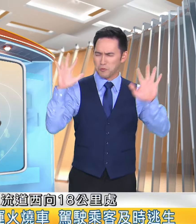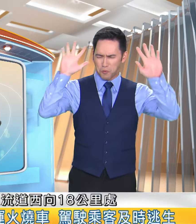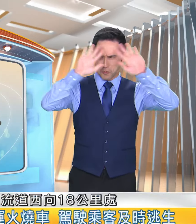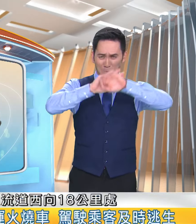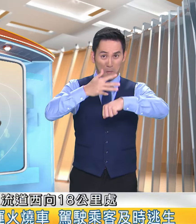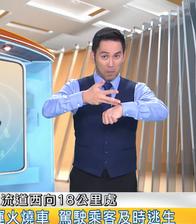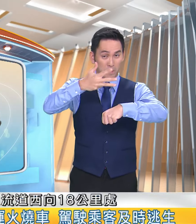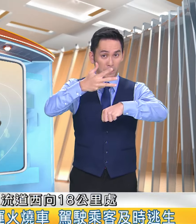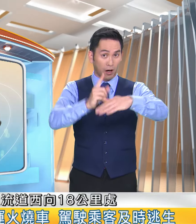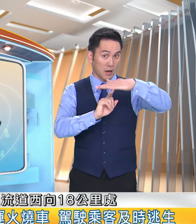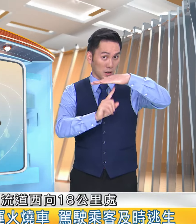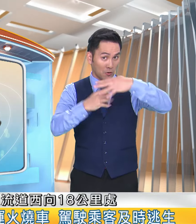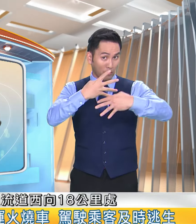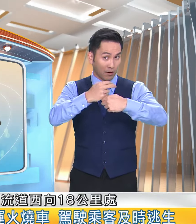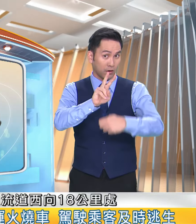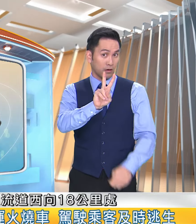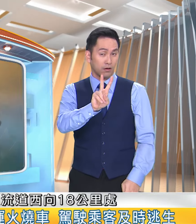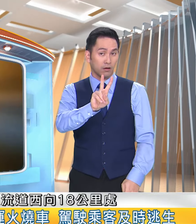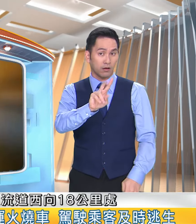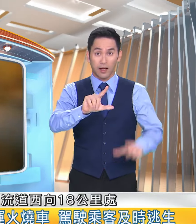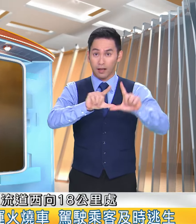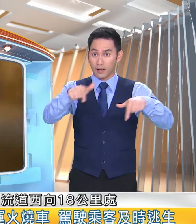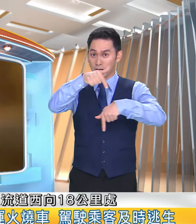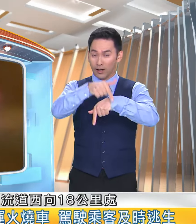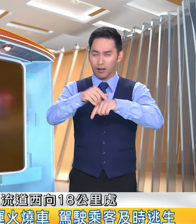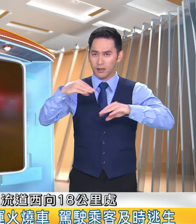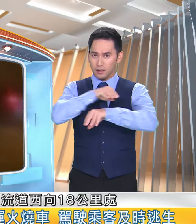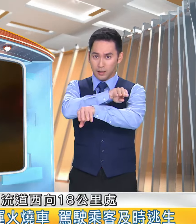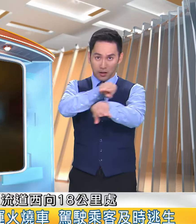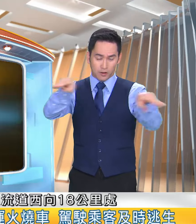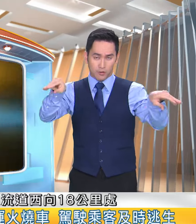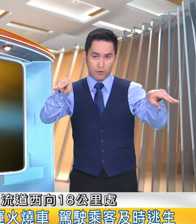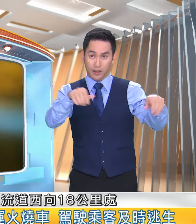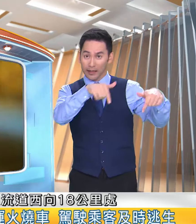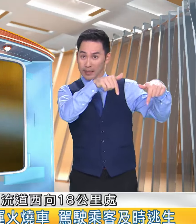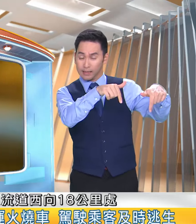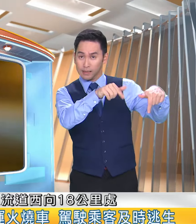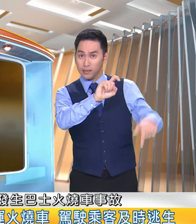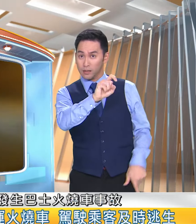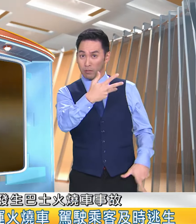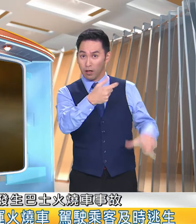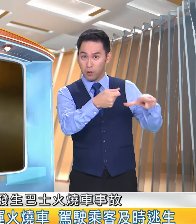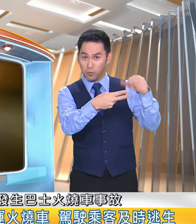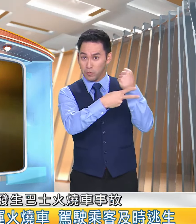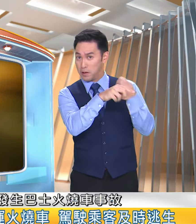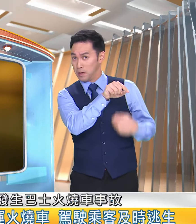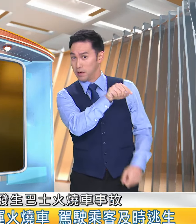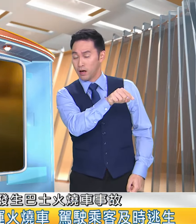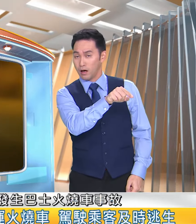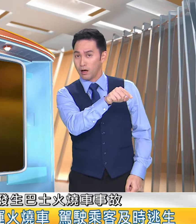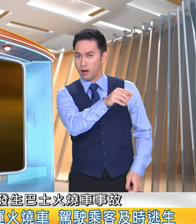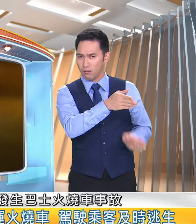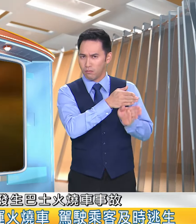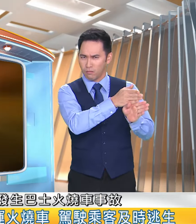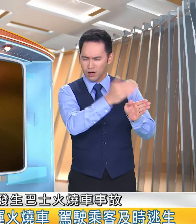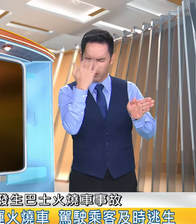国道2号大南交流道西向18公里处，昨天晚间8点多发生了巴